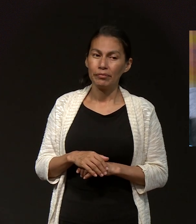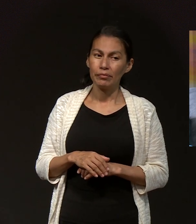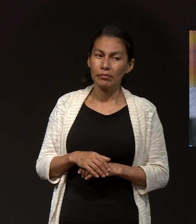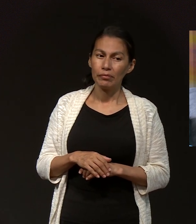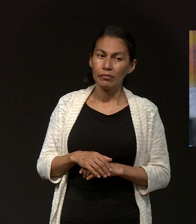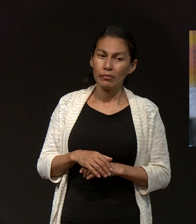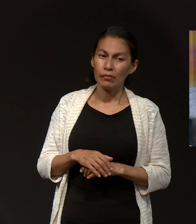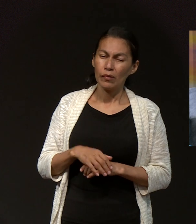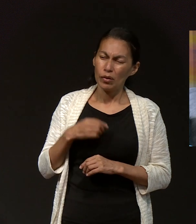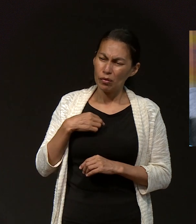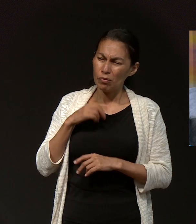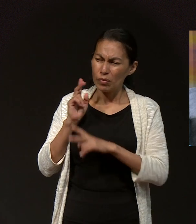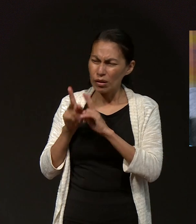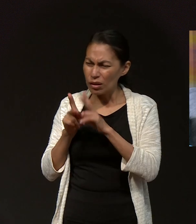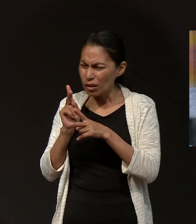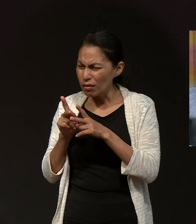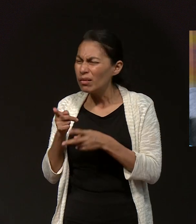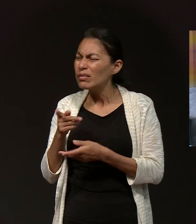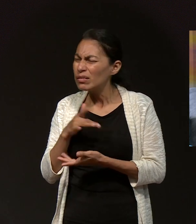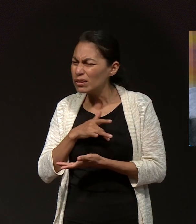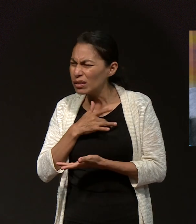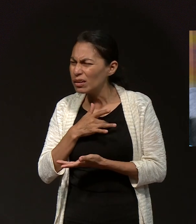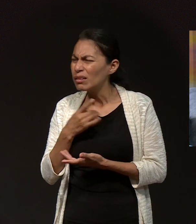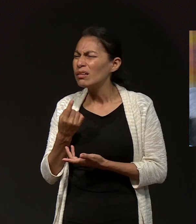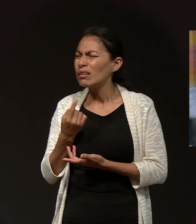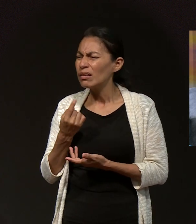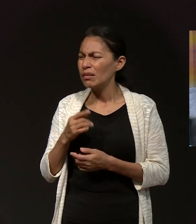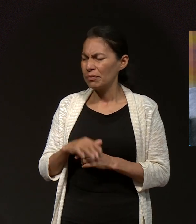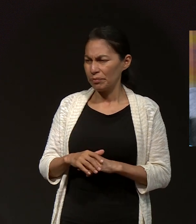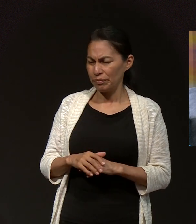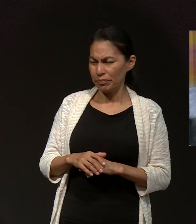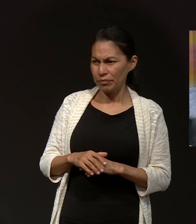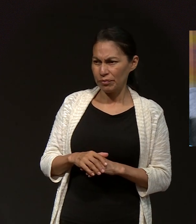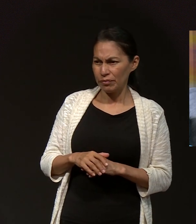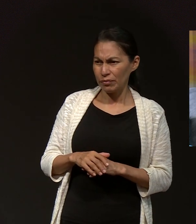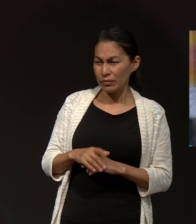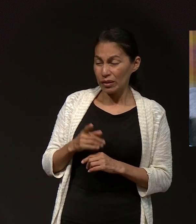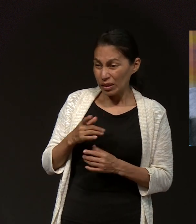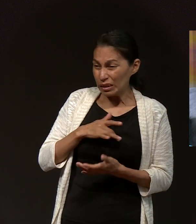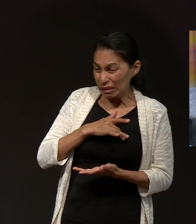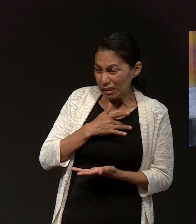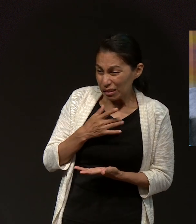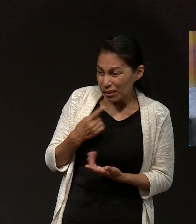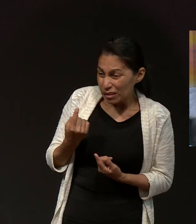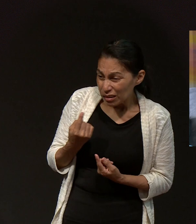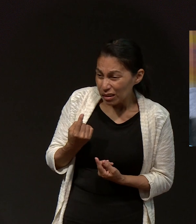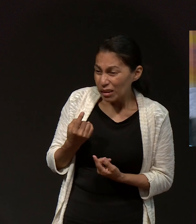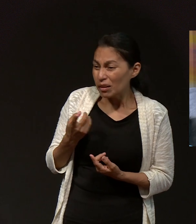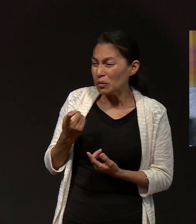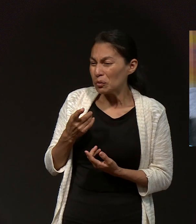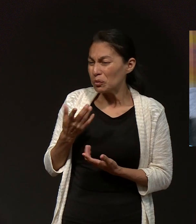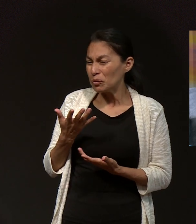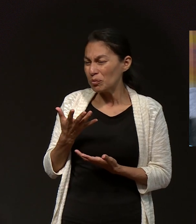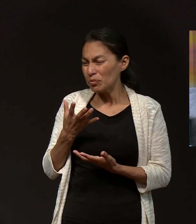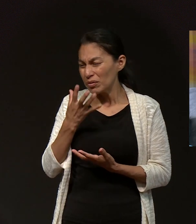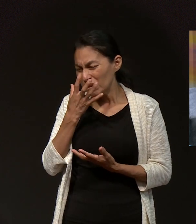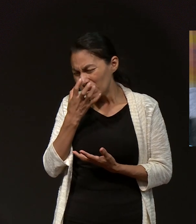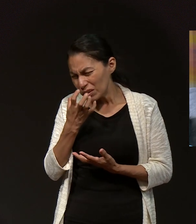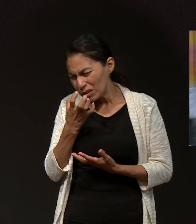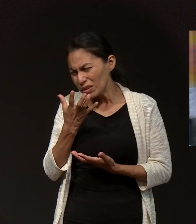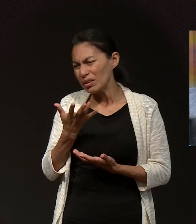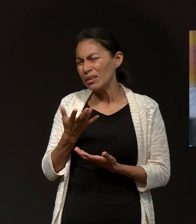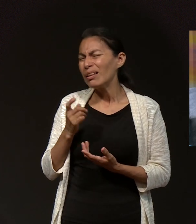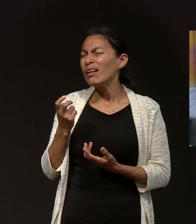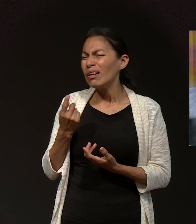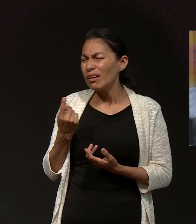pues, platicaba con él y le decía, ¿qué te pasa? O sea, ¿qué es lo que tú sientes que te hace